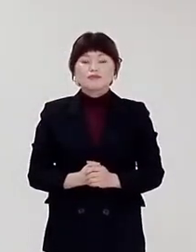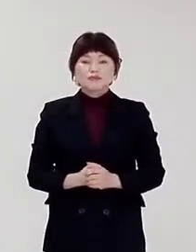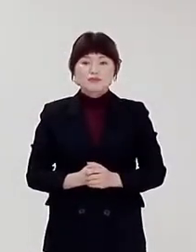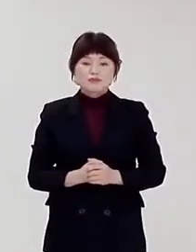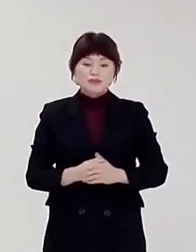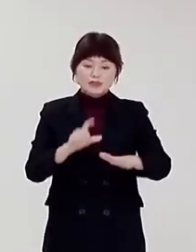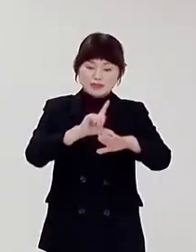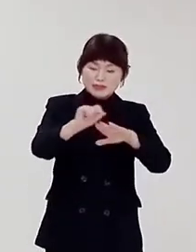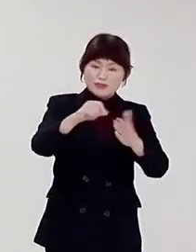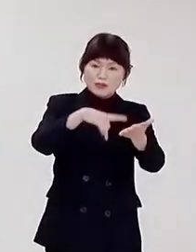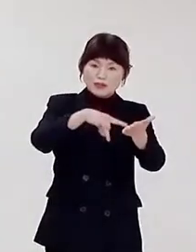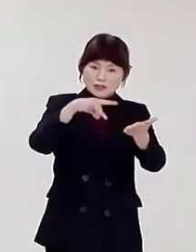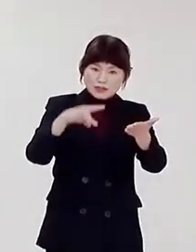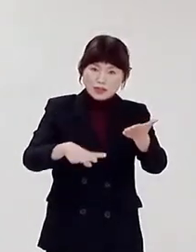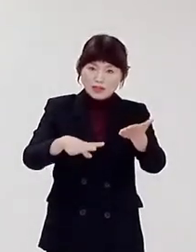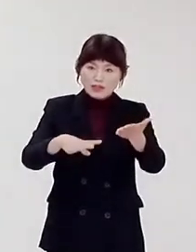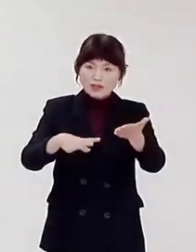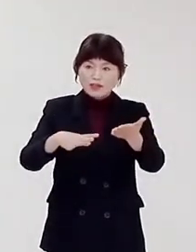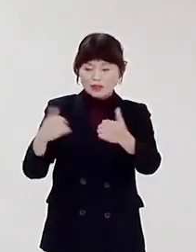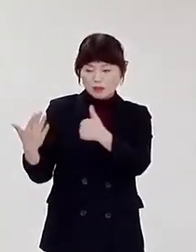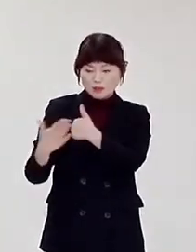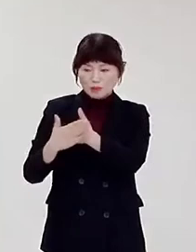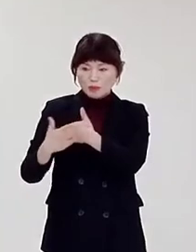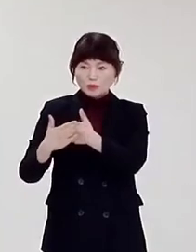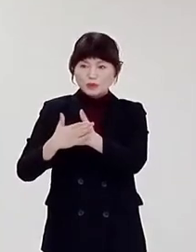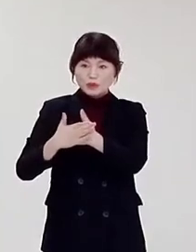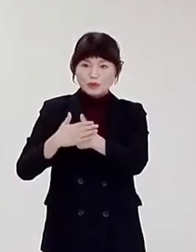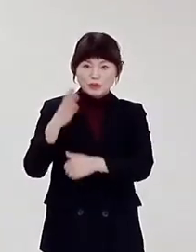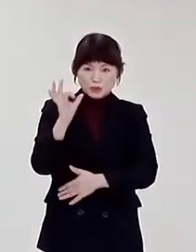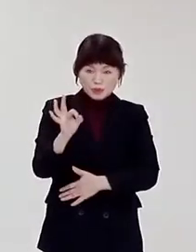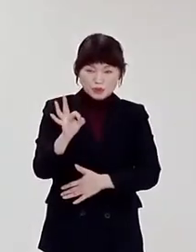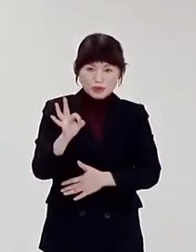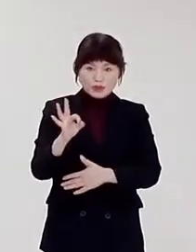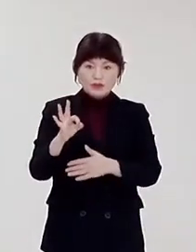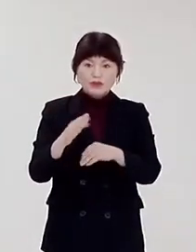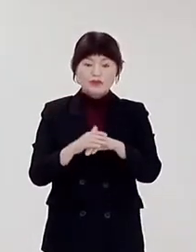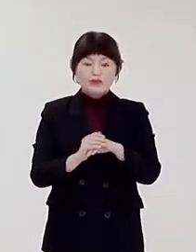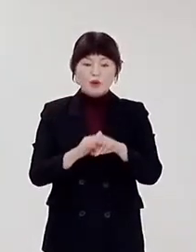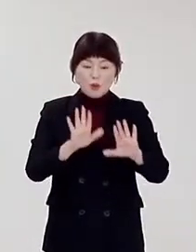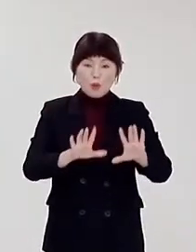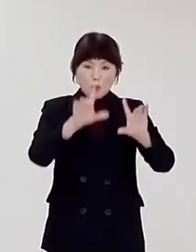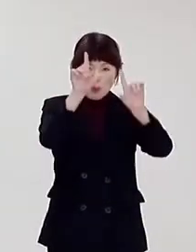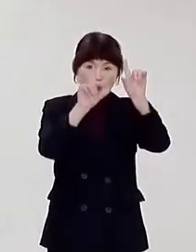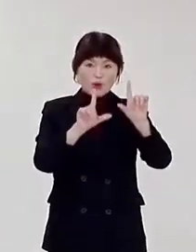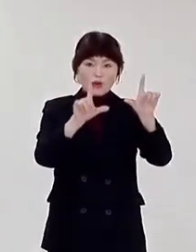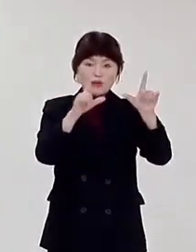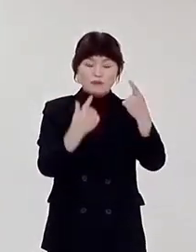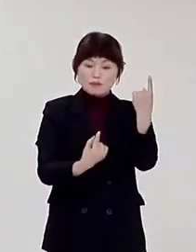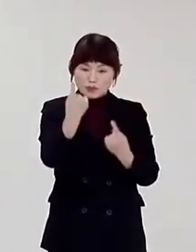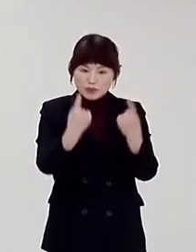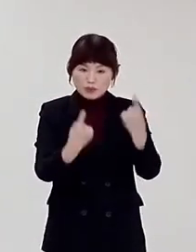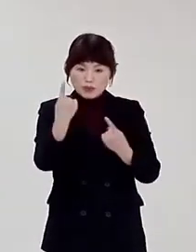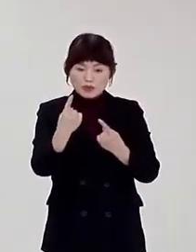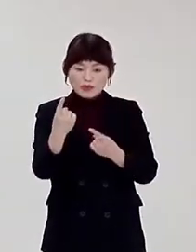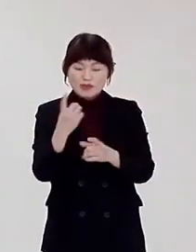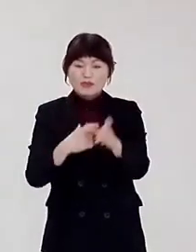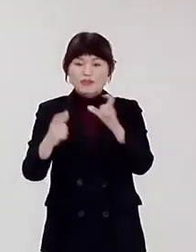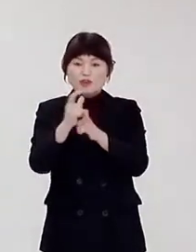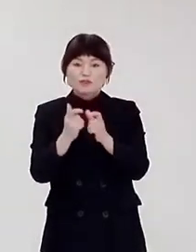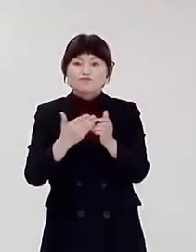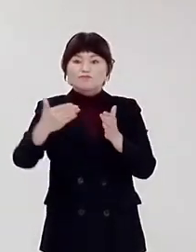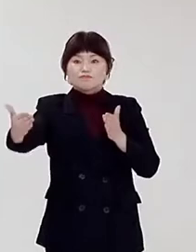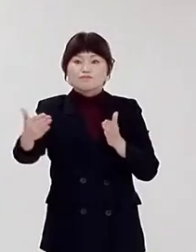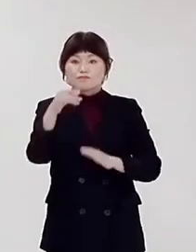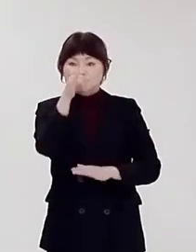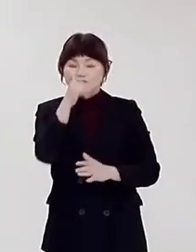세외수입, 교부세 등 세입 예산이 전년 대비 전체적으로 증가하였으며, 국도비 사업과